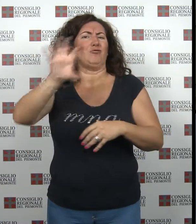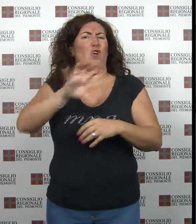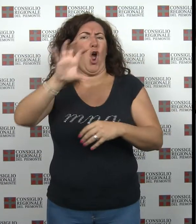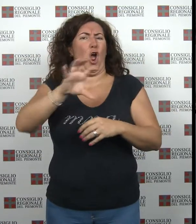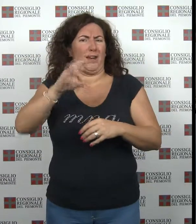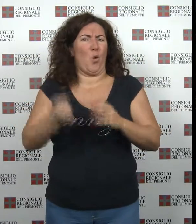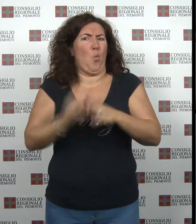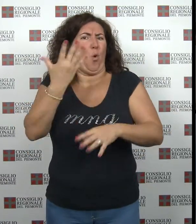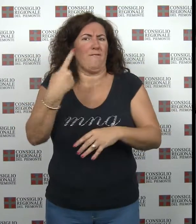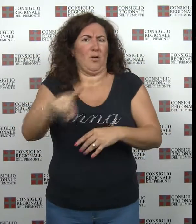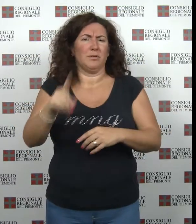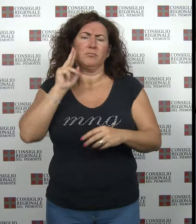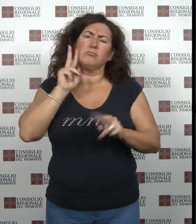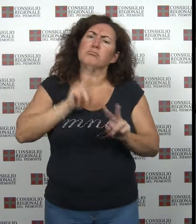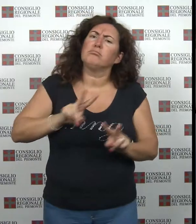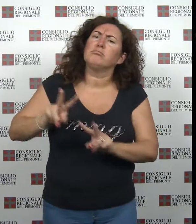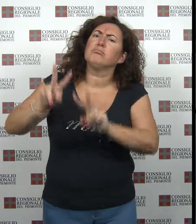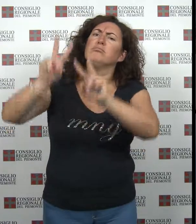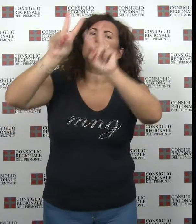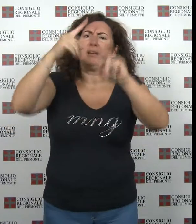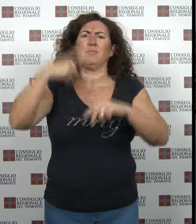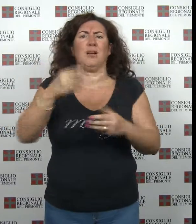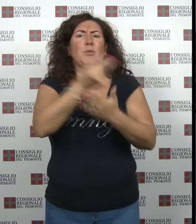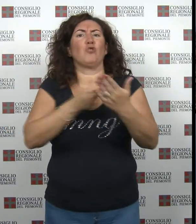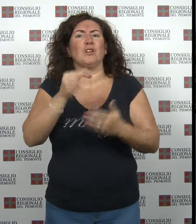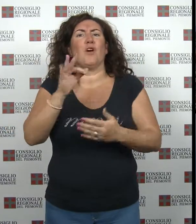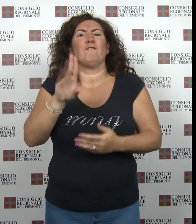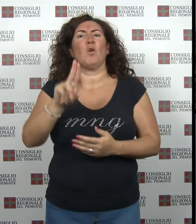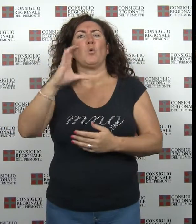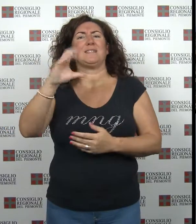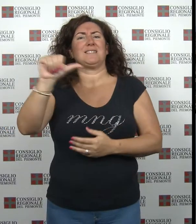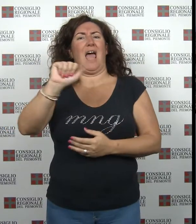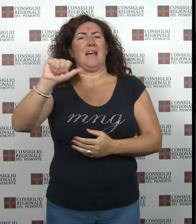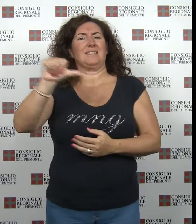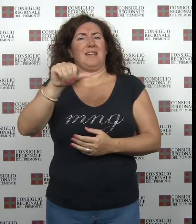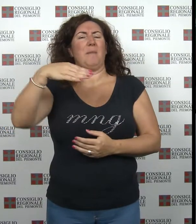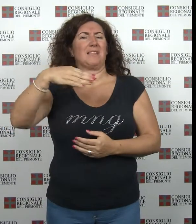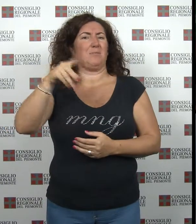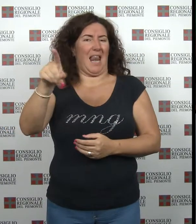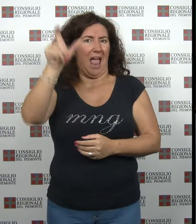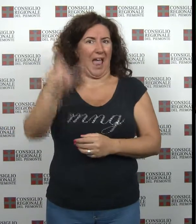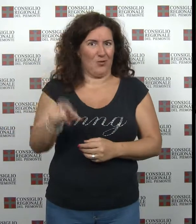dei lavori del grattacielo progettato da Massimiliano Fuxas, futura sede dell'ente. Tra loro il